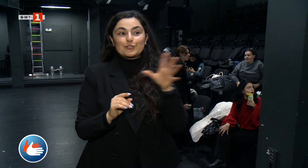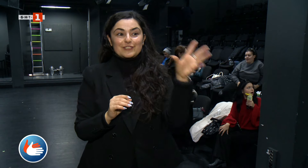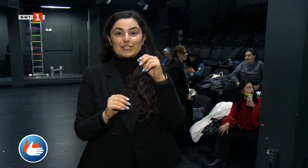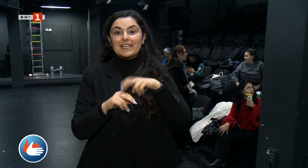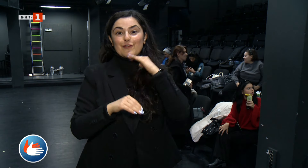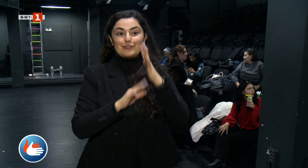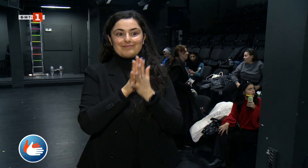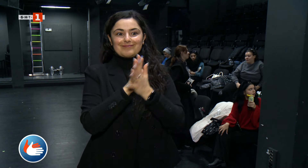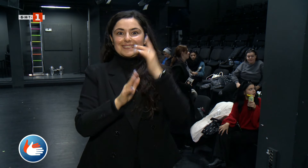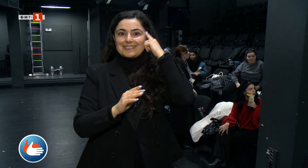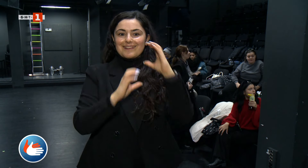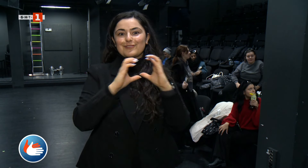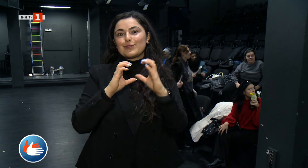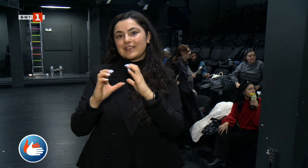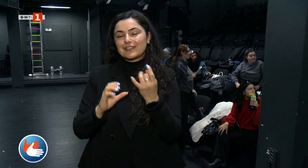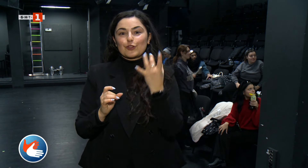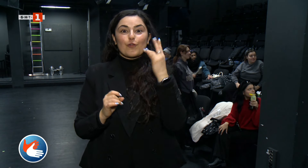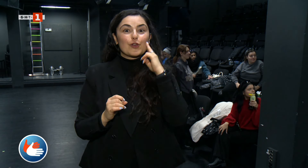да го научат и да могат да общуват с новите студенти.